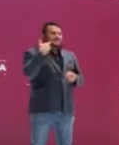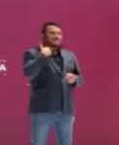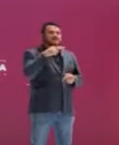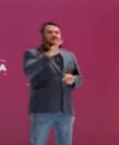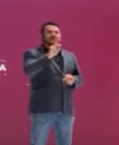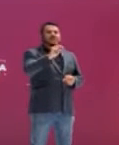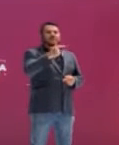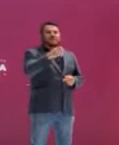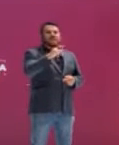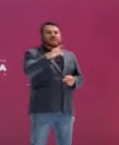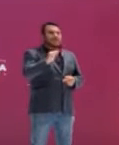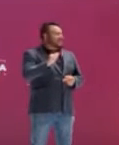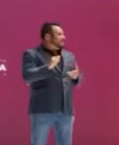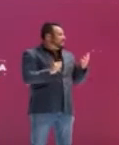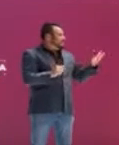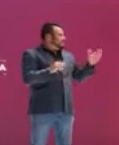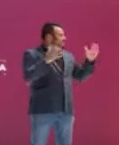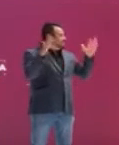Rogelia Arzola Santillán.